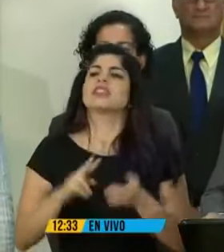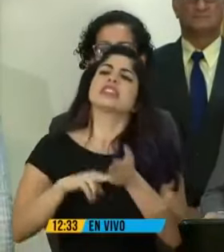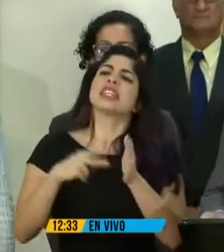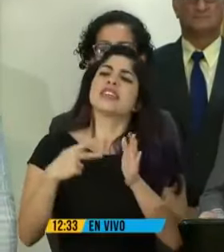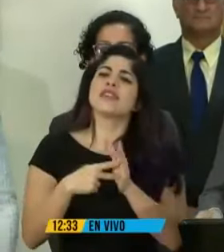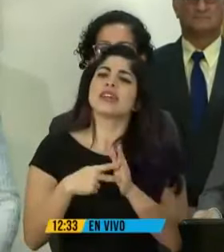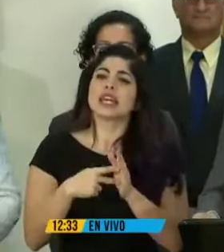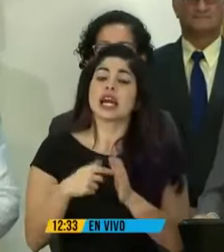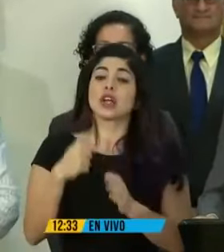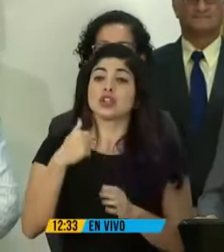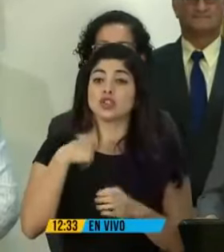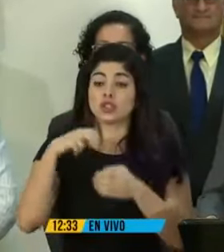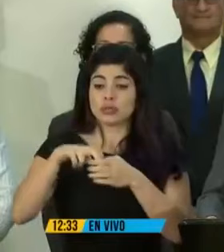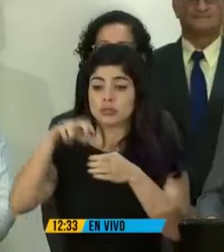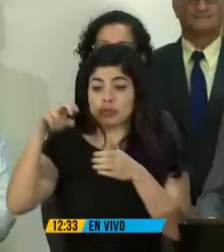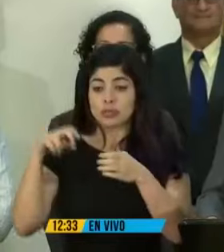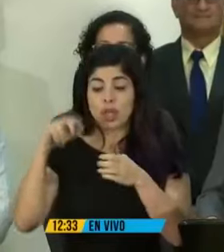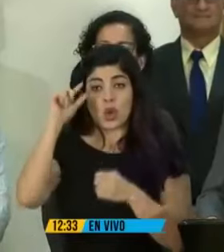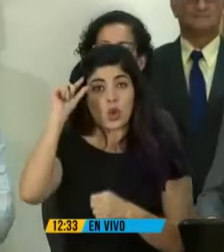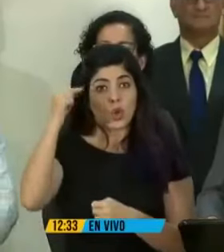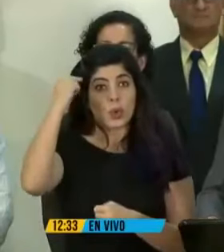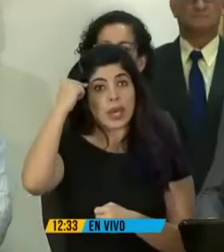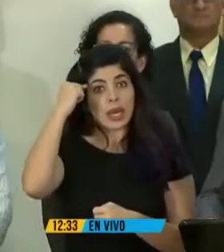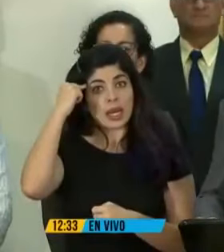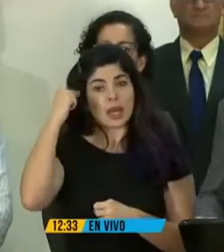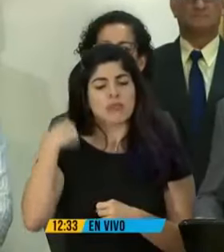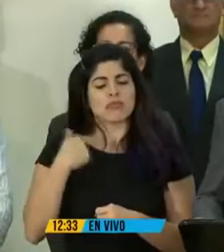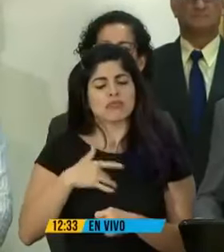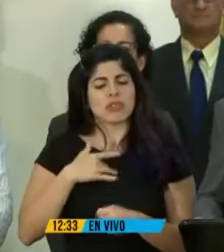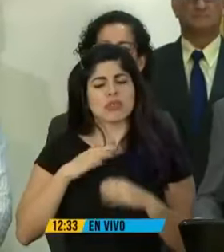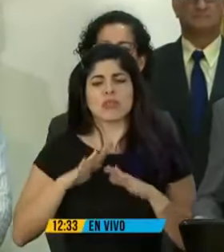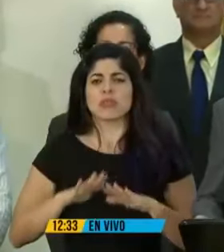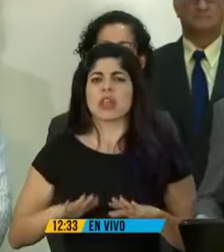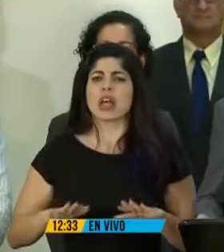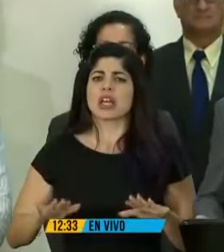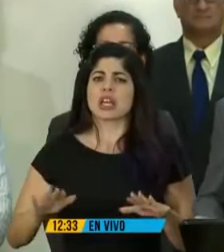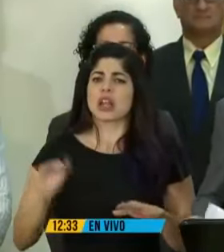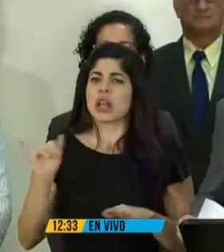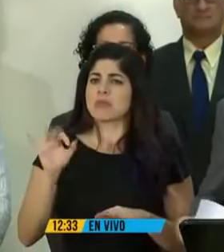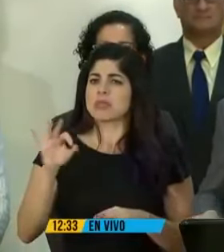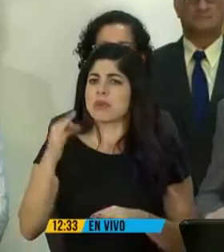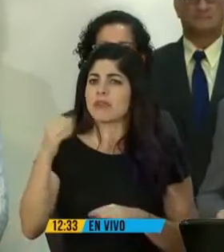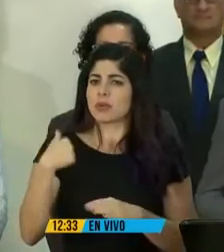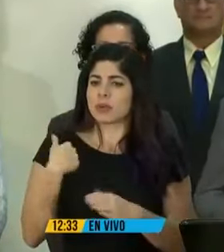decir, salgo de su gobierno con la templanza con la que llegué.